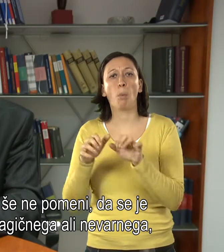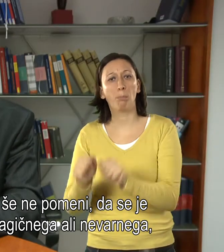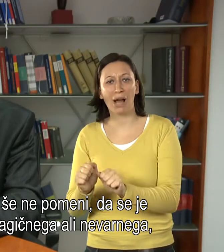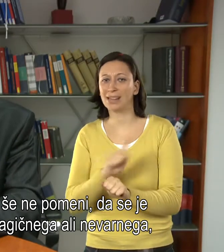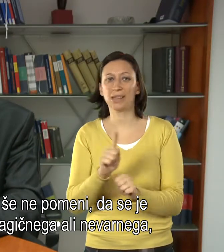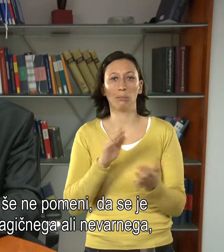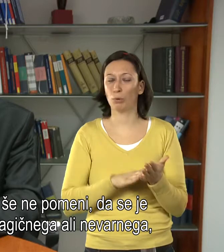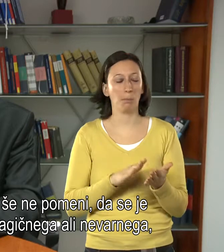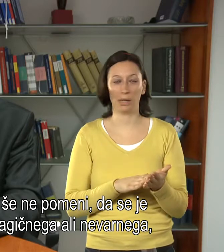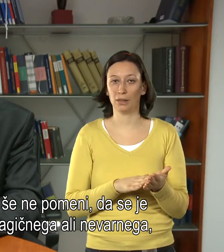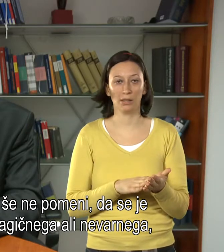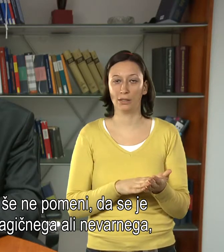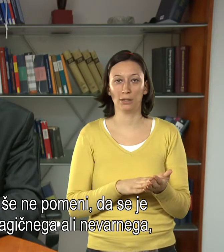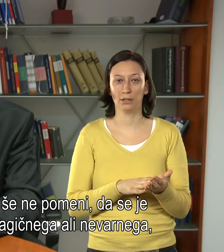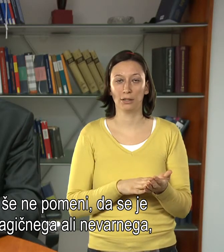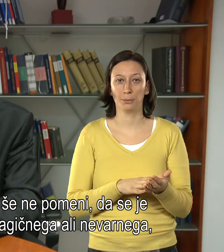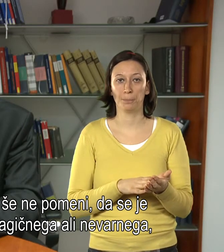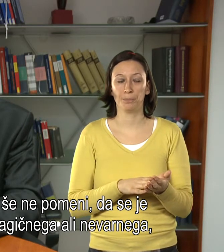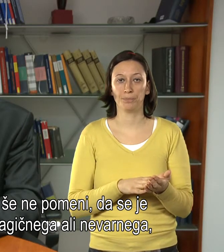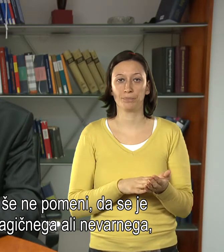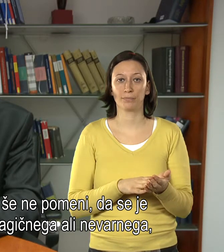Vsaka plomba ne pomeni,